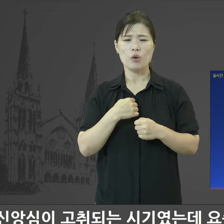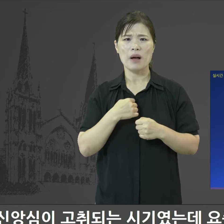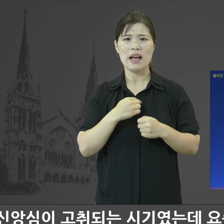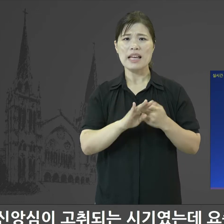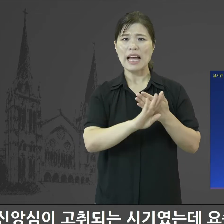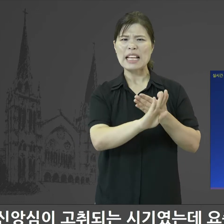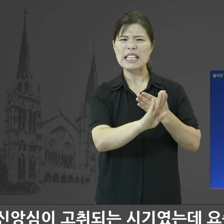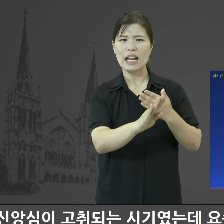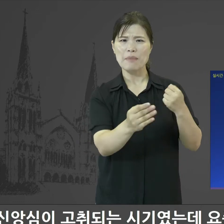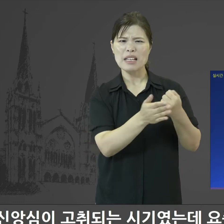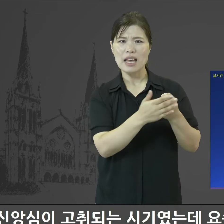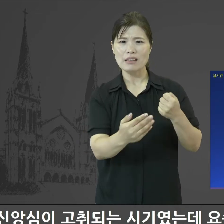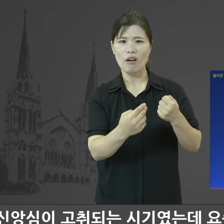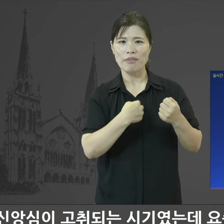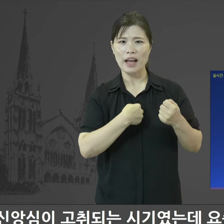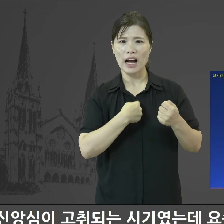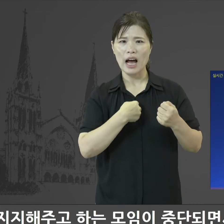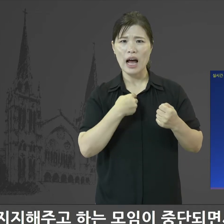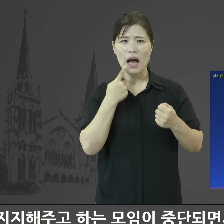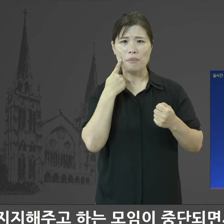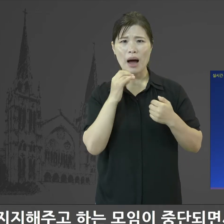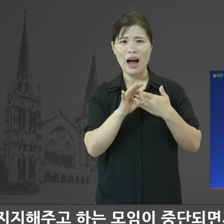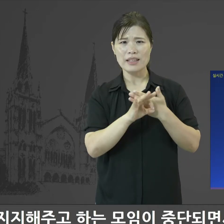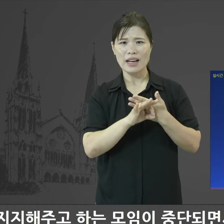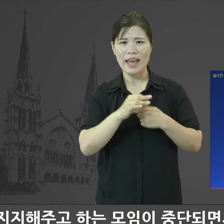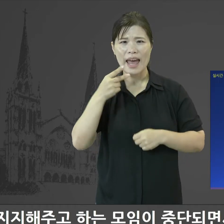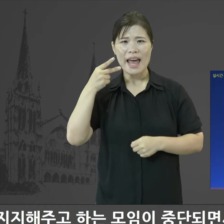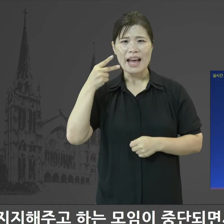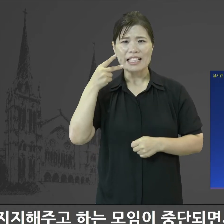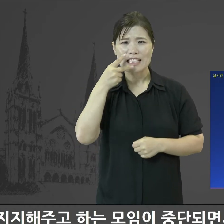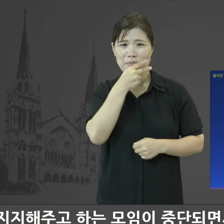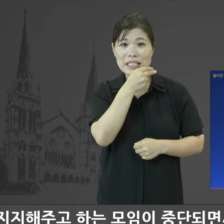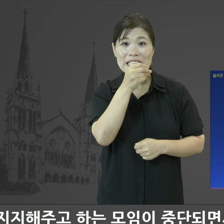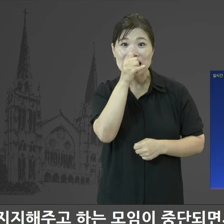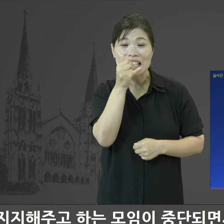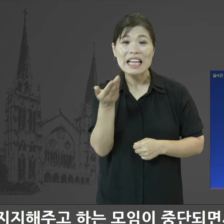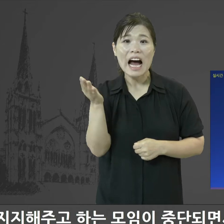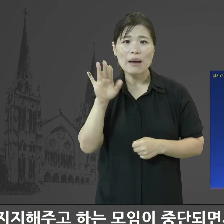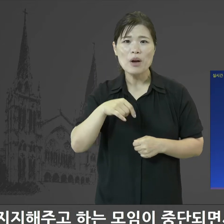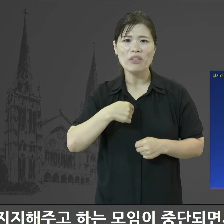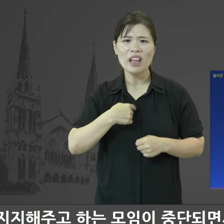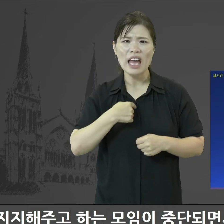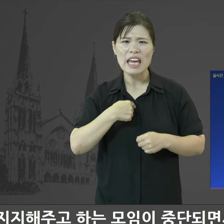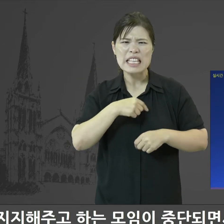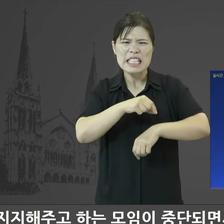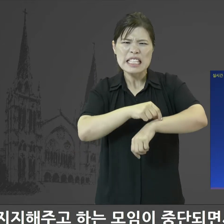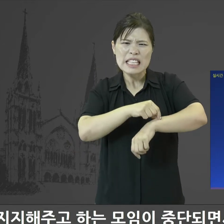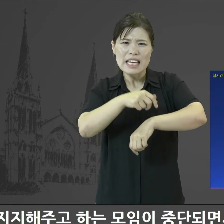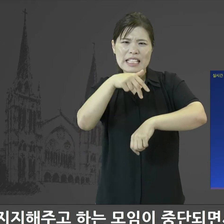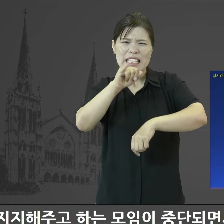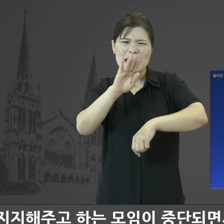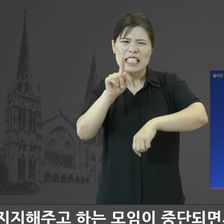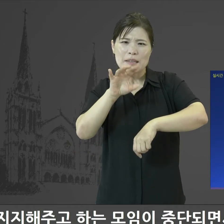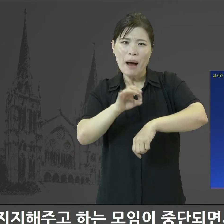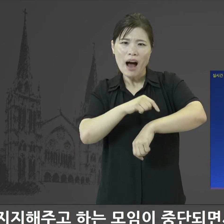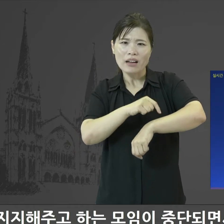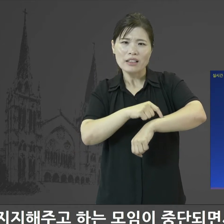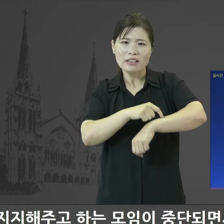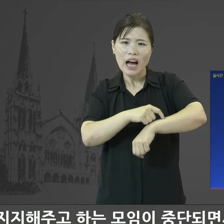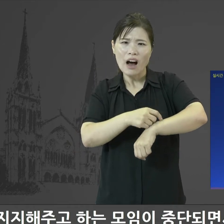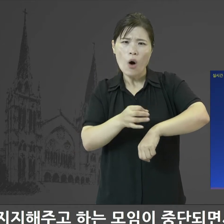되면 처음에는 자신의 지방을 태워서 살고 나중에는 근육과 조직들을 다 태워서 살게